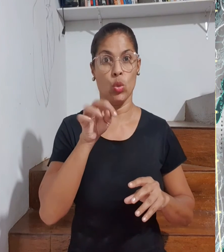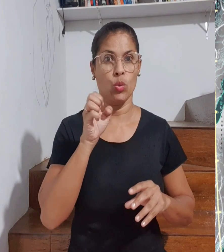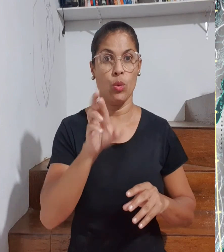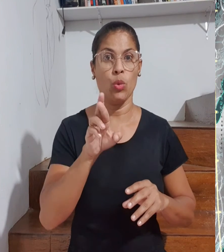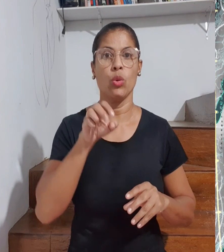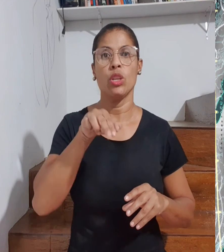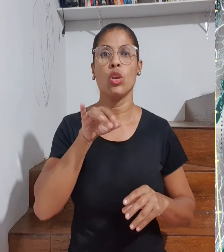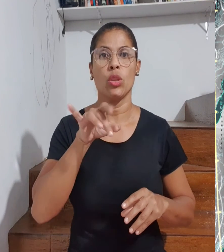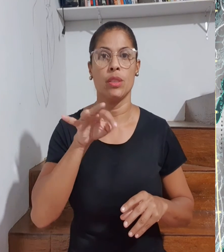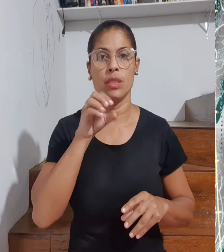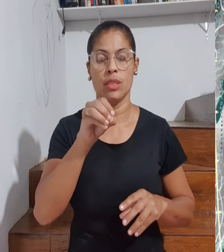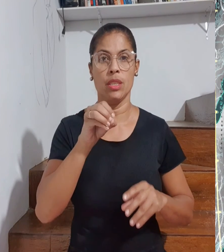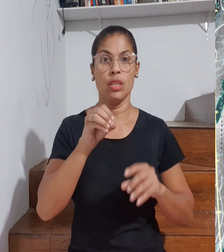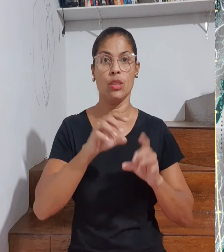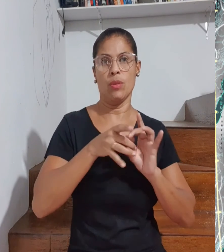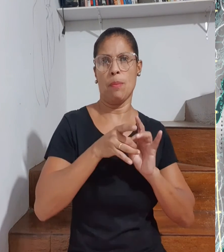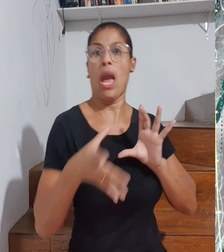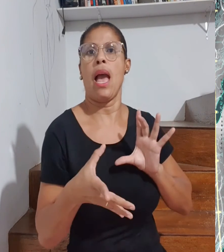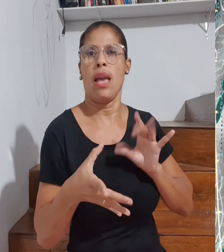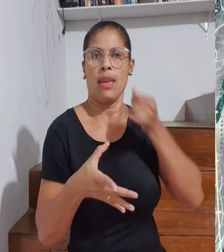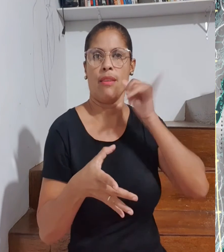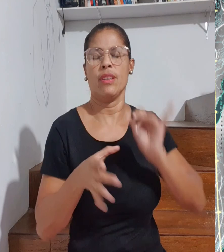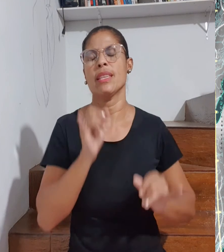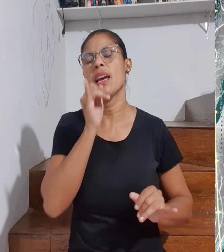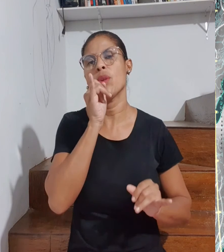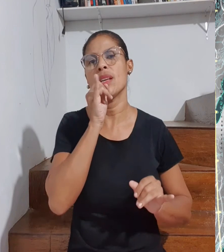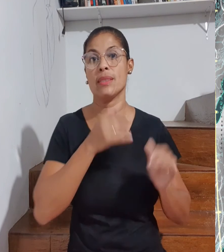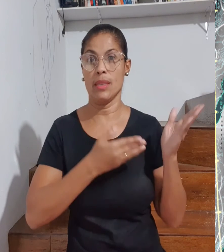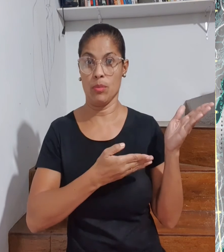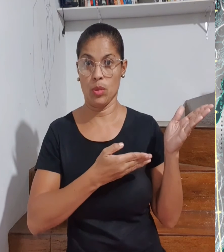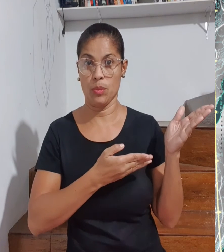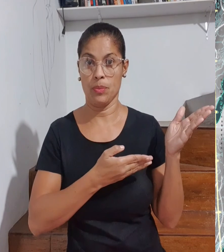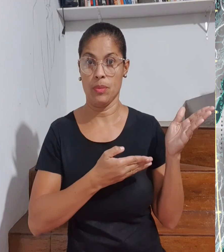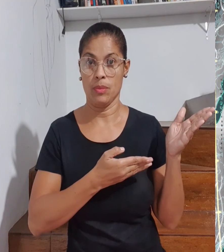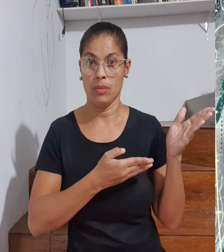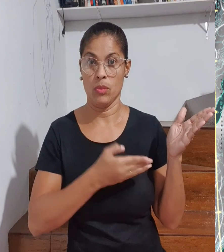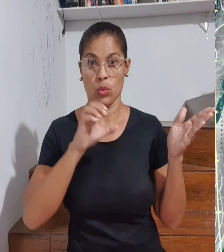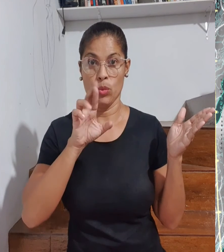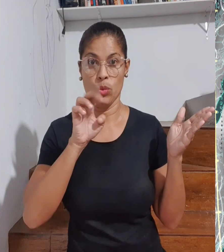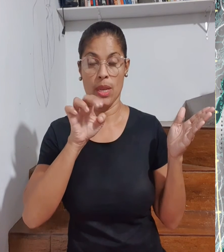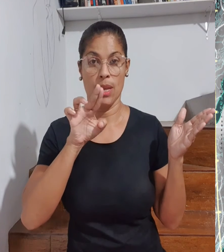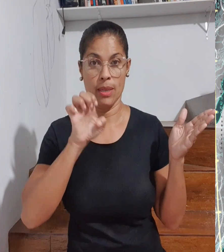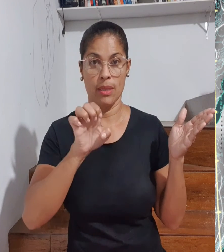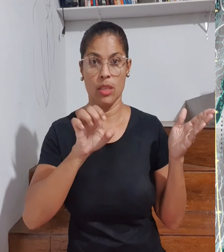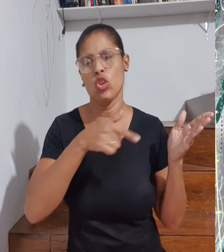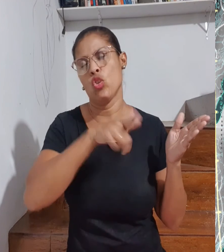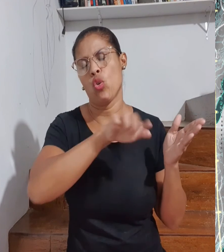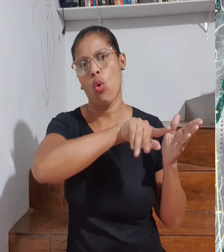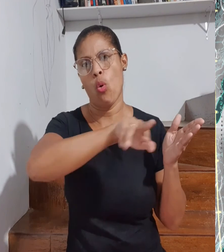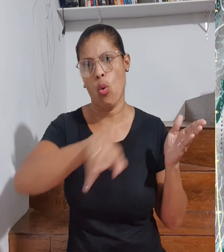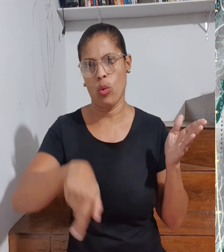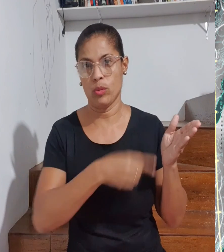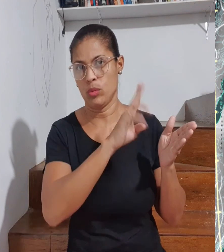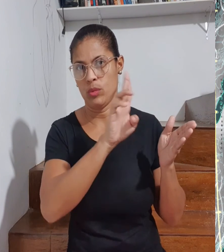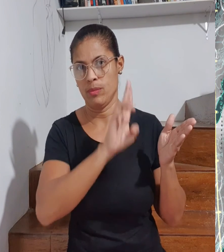placa mioneural, impedindo a sua despolarização. São exemplos a detubucurarina, que é o curare, e os